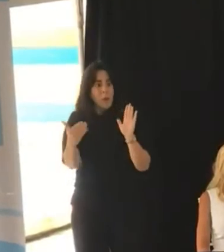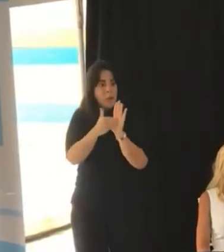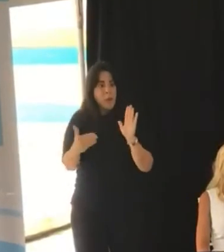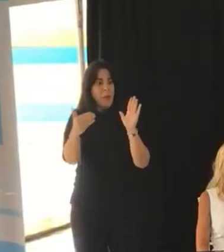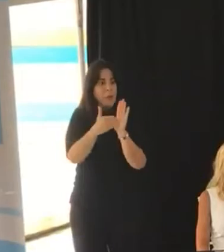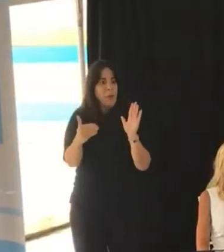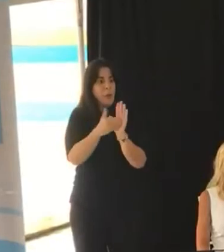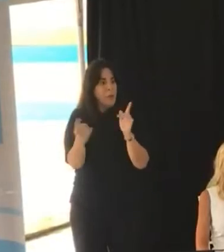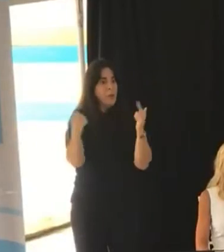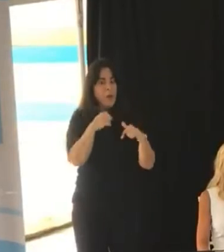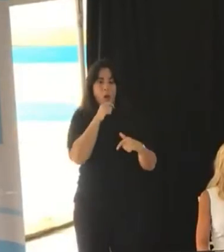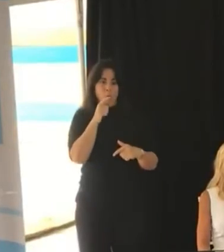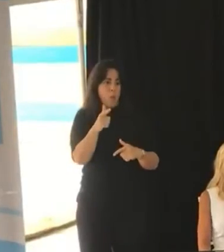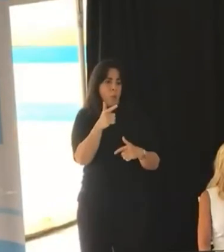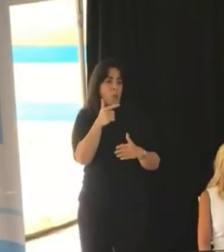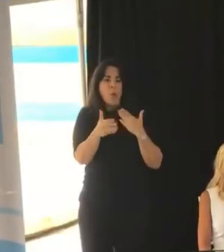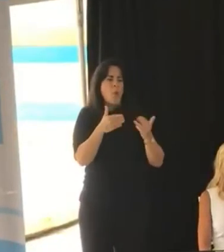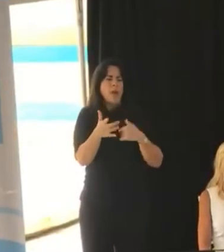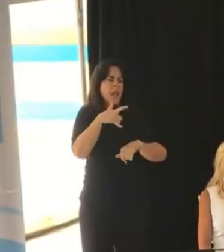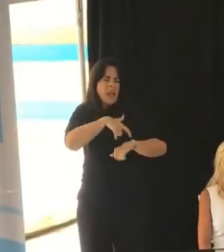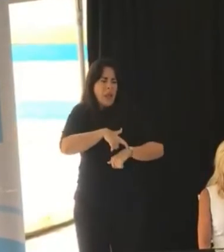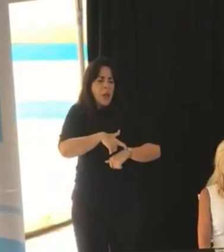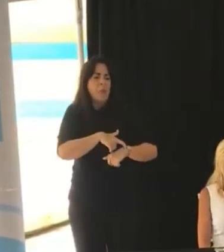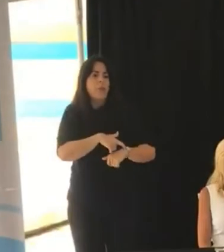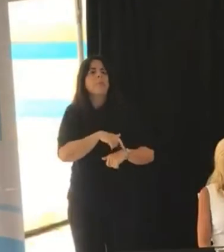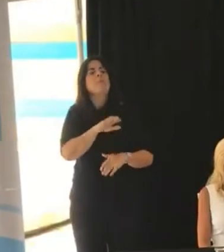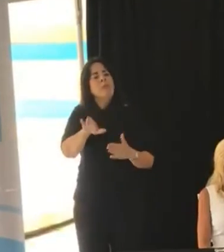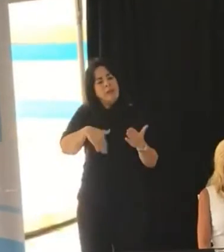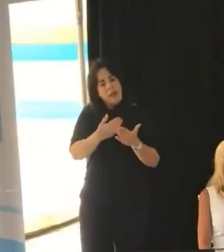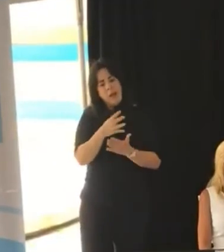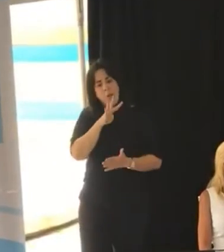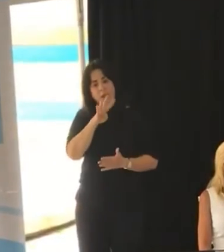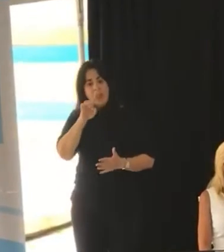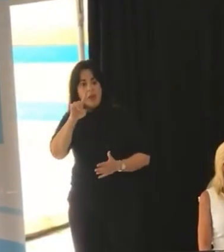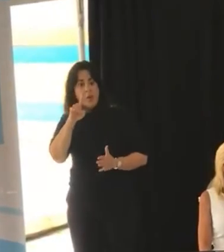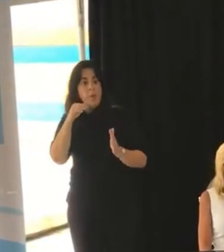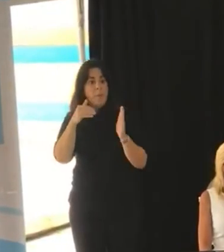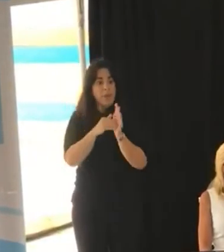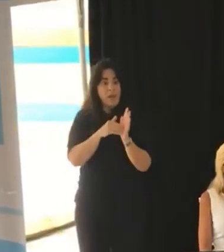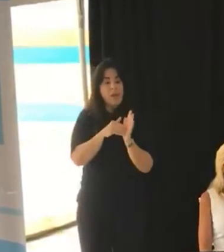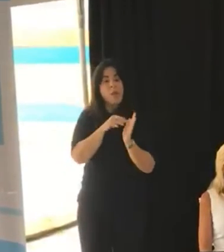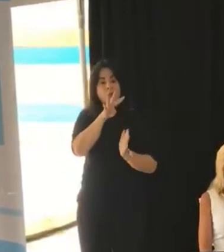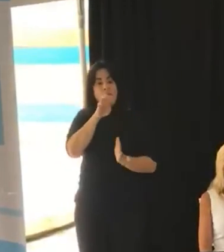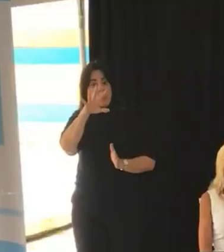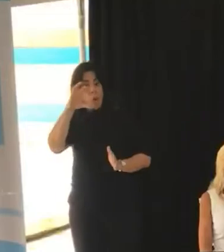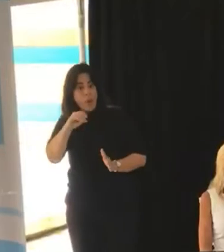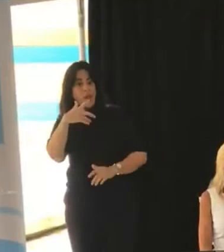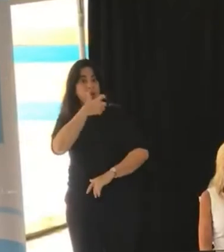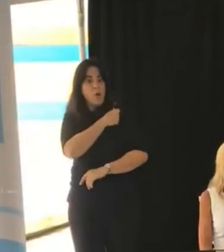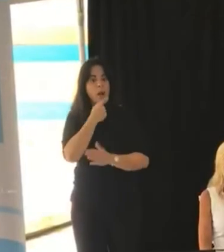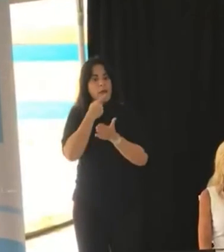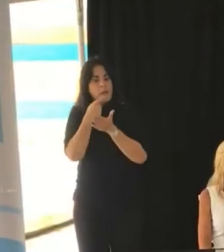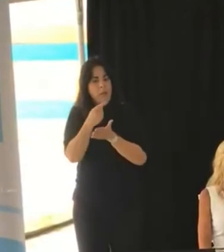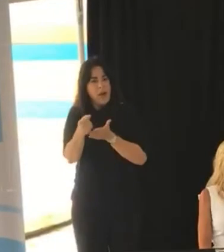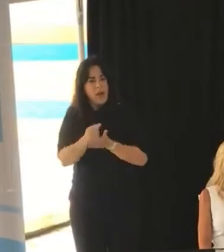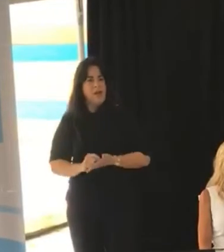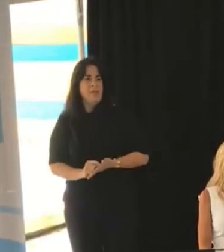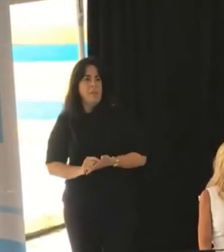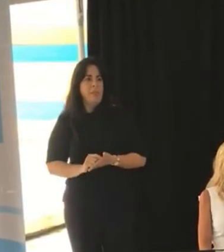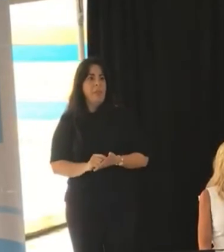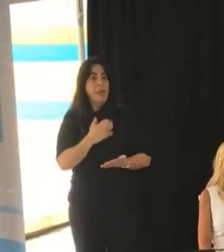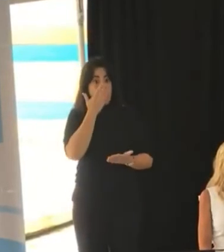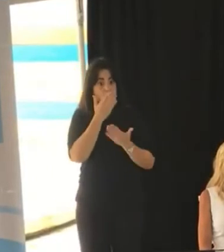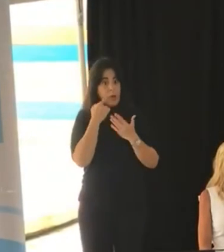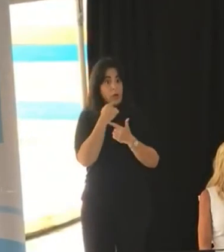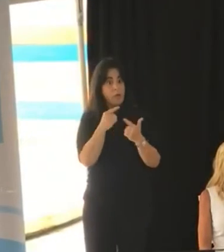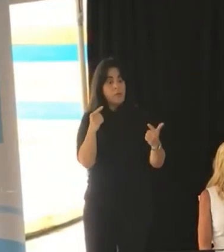de nuevo, las veces que sea necesaria, porque van a llegar 41.450 vacunas toda la semana. Y la buena noticia es que a través